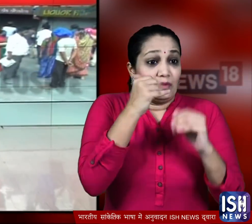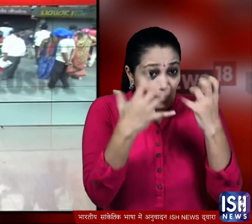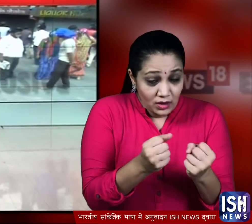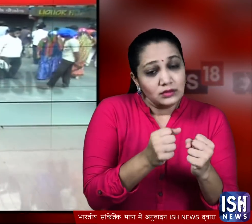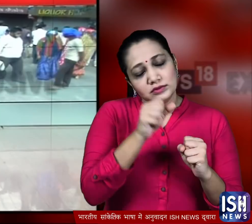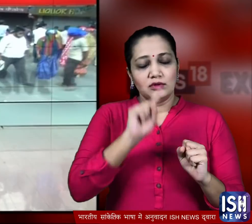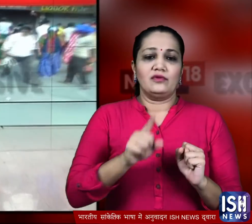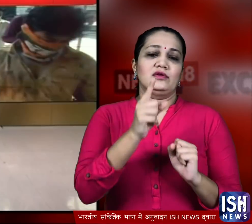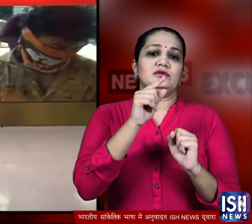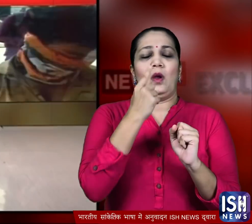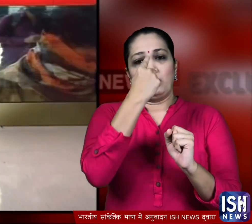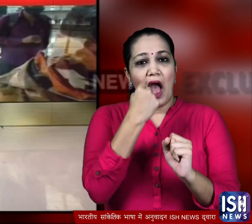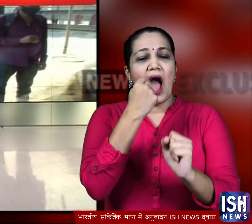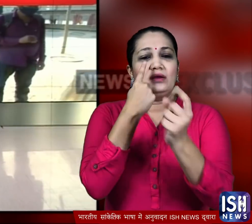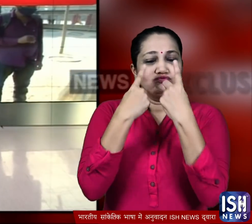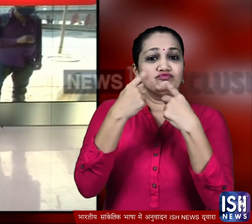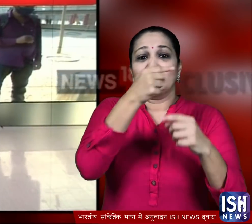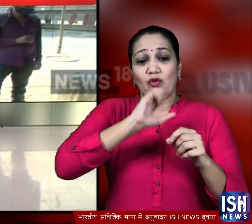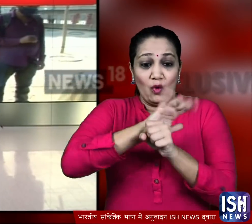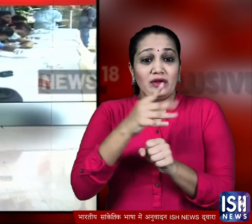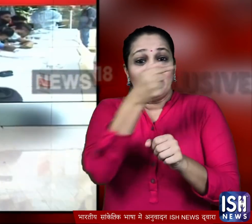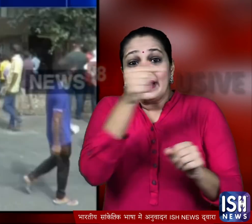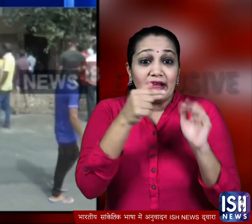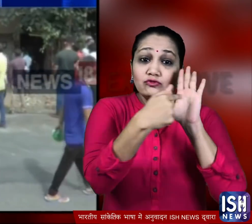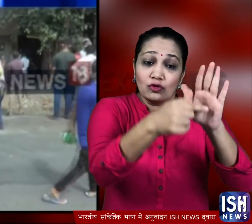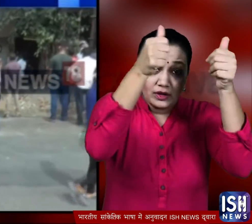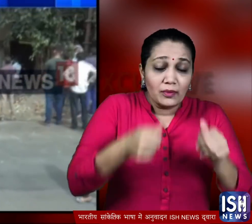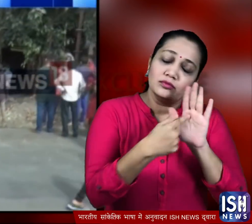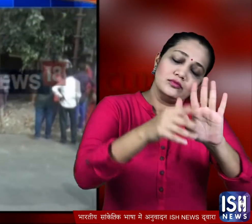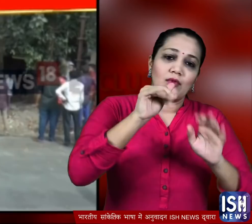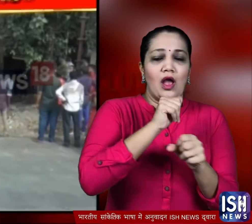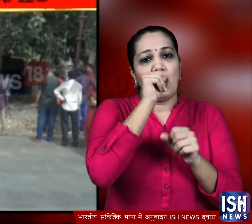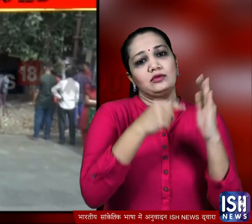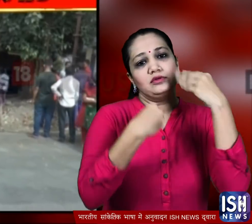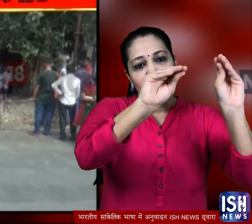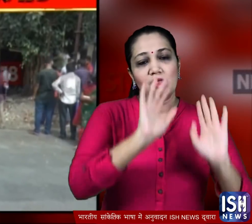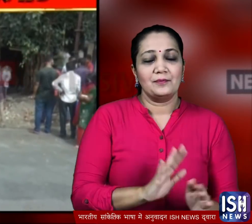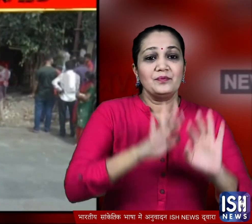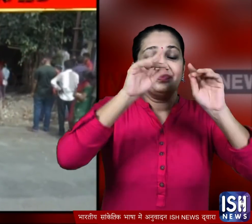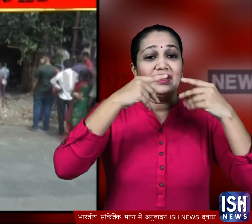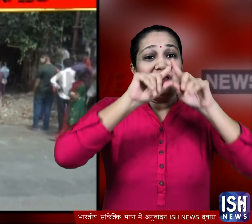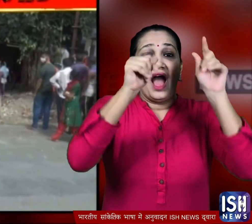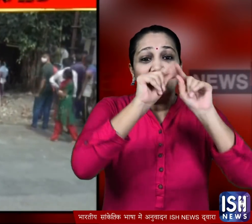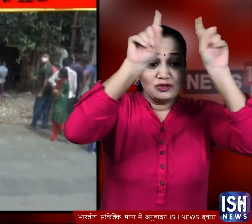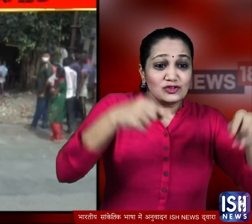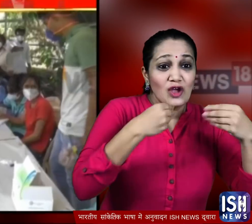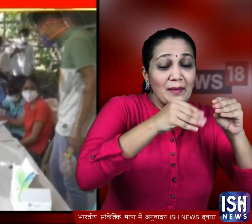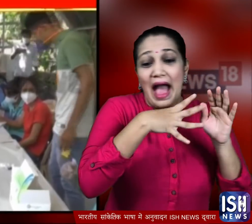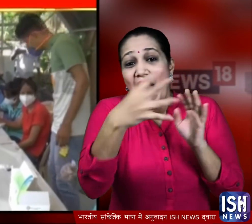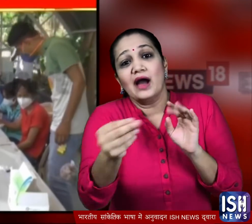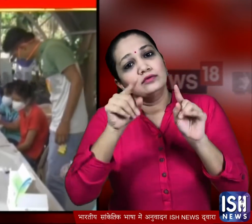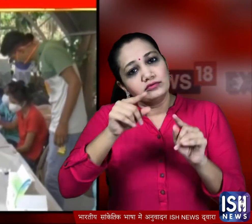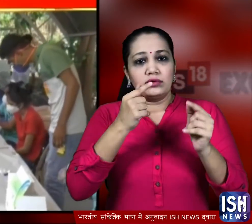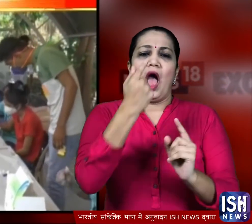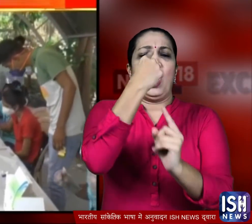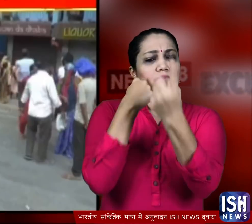लोगों को शराब तब मिलेगी जब वो अपनी नेगेटिव कोरोना रिपोर्ट दिखाएंगे। जिसके लिए प्रशासन ने शराब की दुकानों के बाहर ही कोरोना